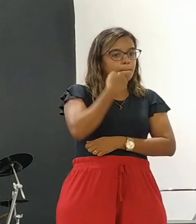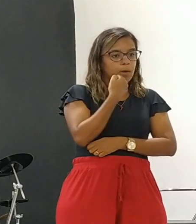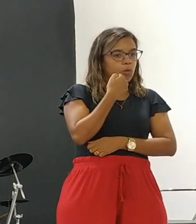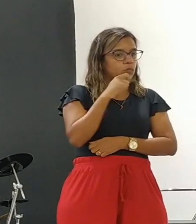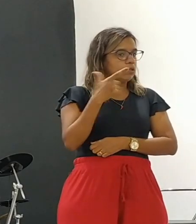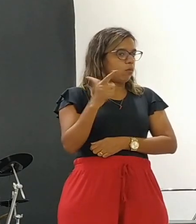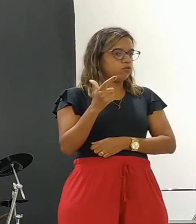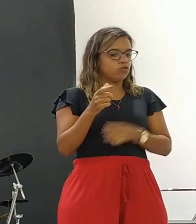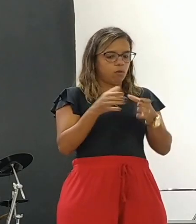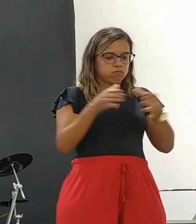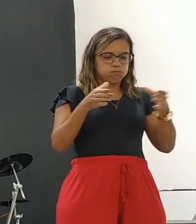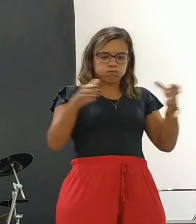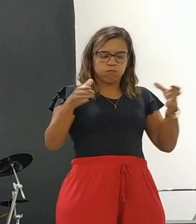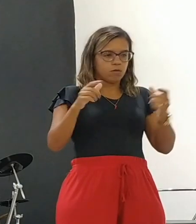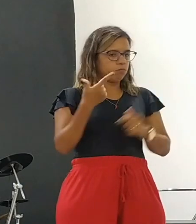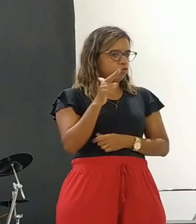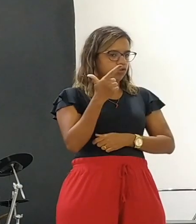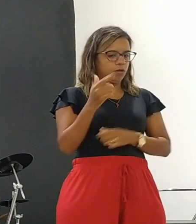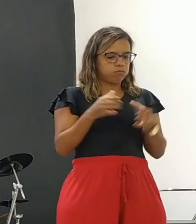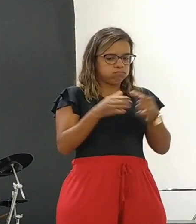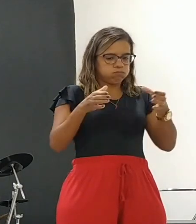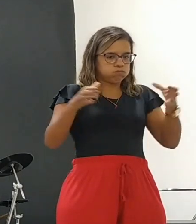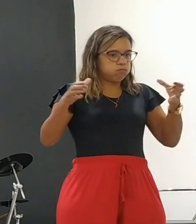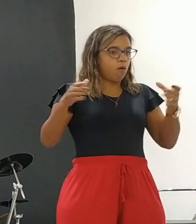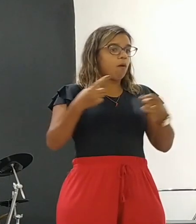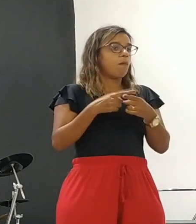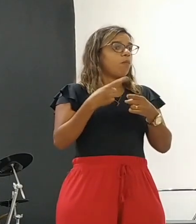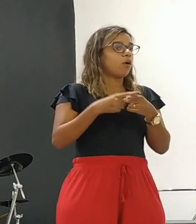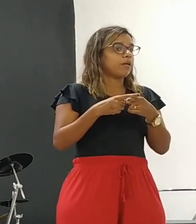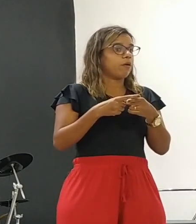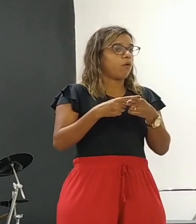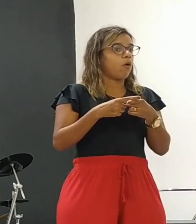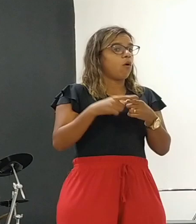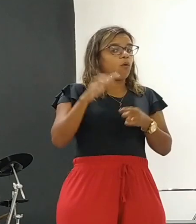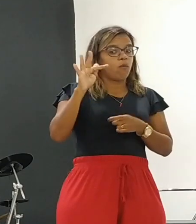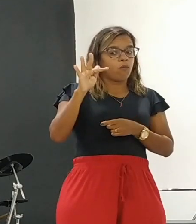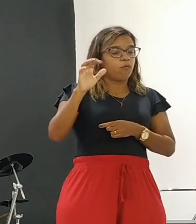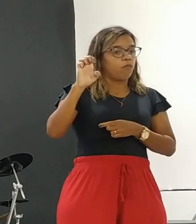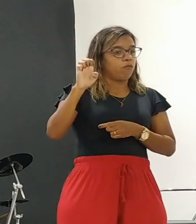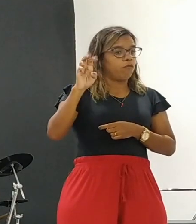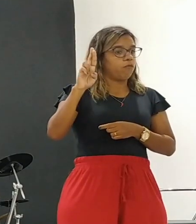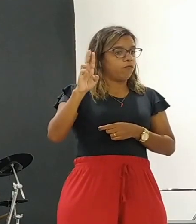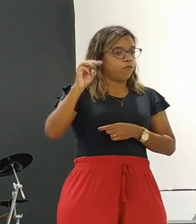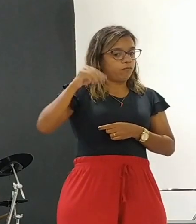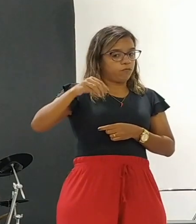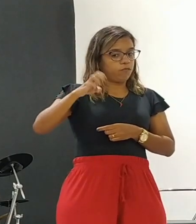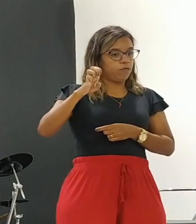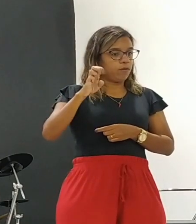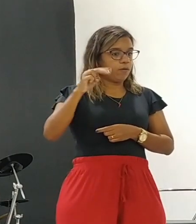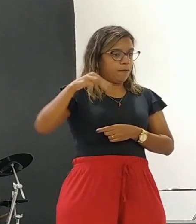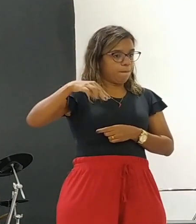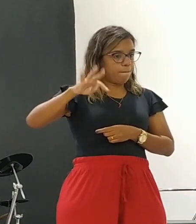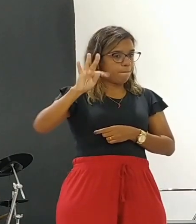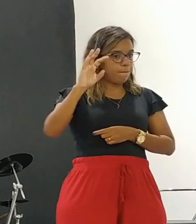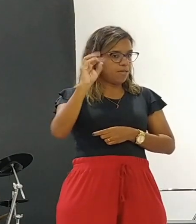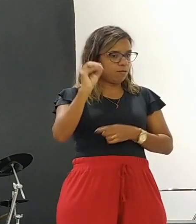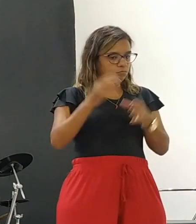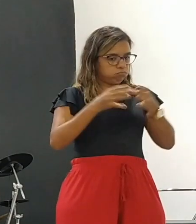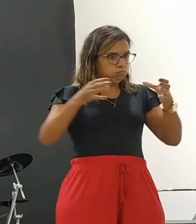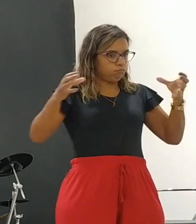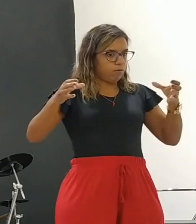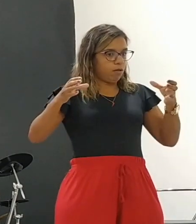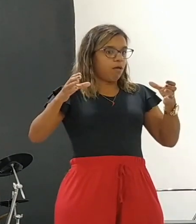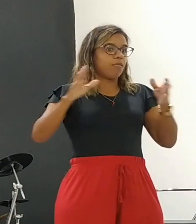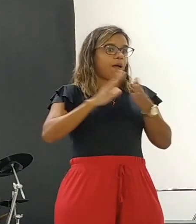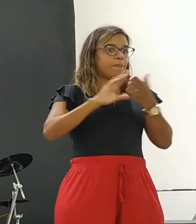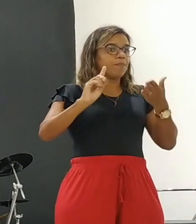sem fermento. Amém? Porque o fermento na Bíblia, ele é um símbolo do pecado. Então eles comiam aquele